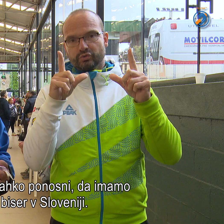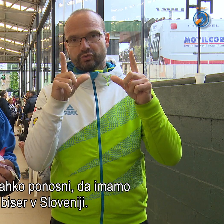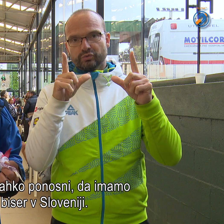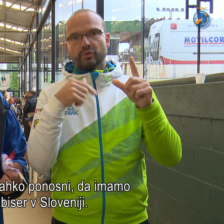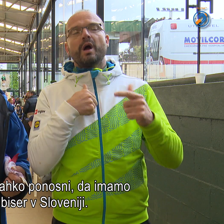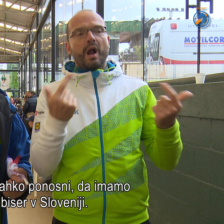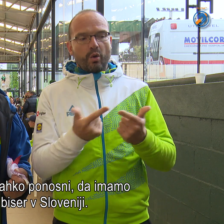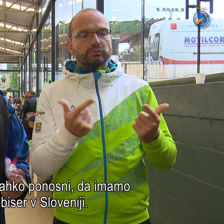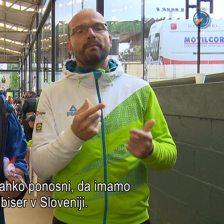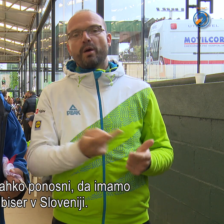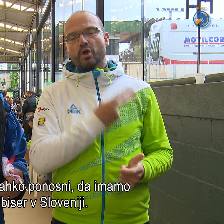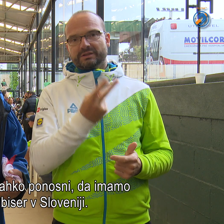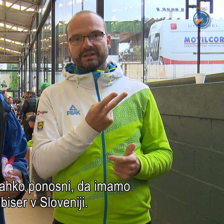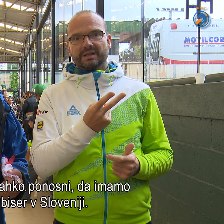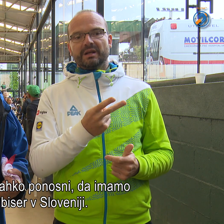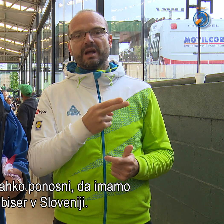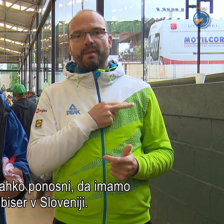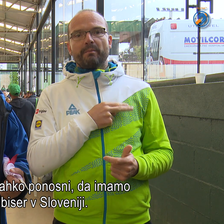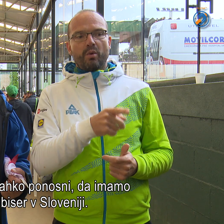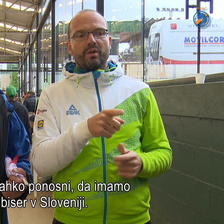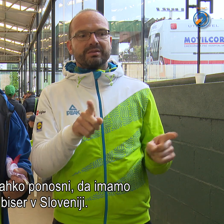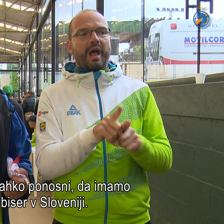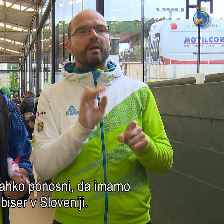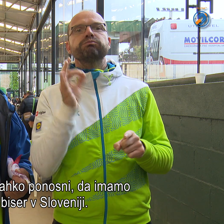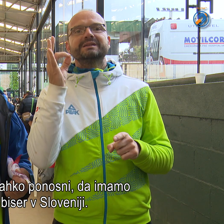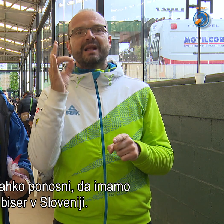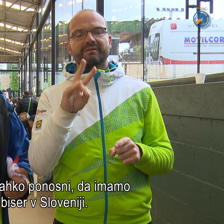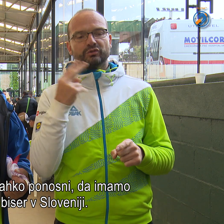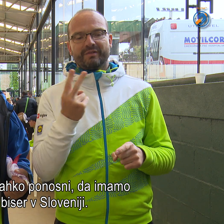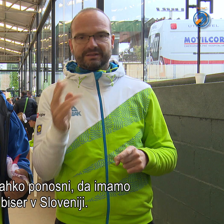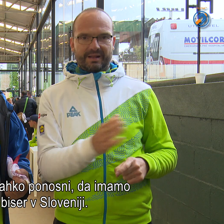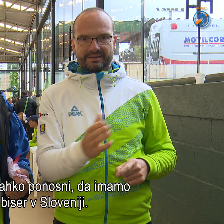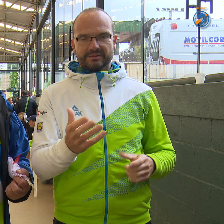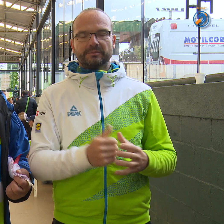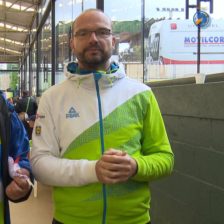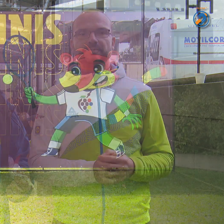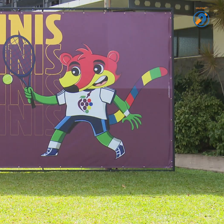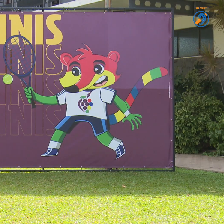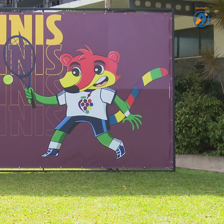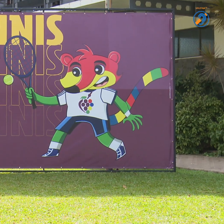lahko smo ponosni, da imamo takšni biser v Sloveniji.